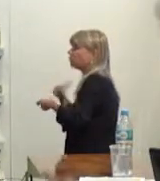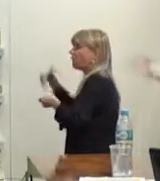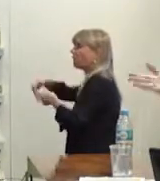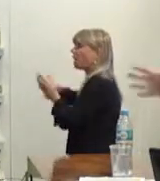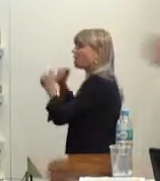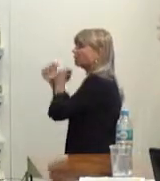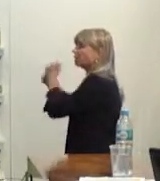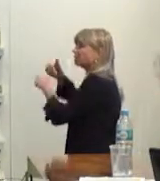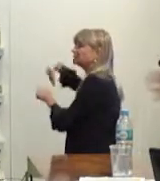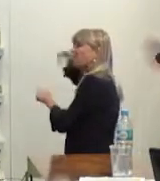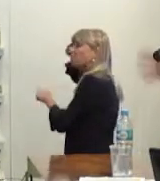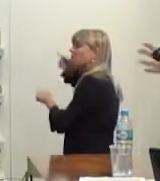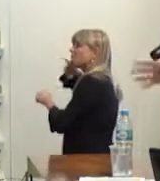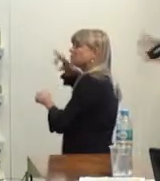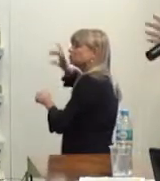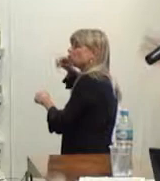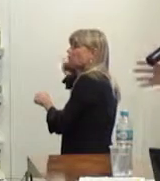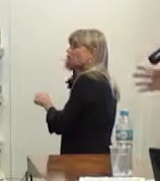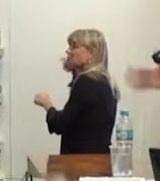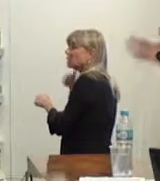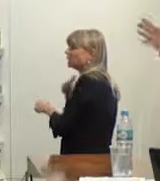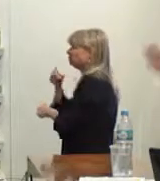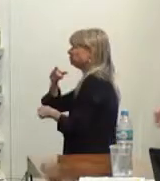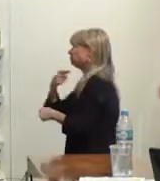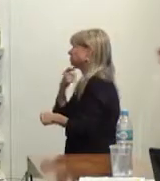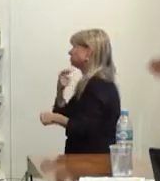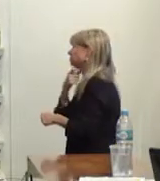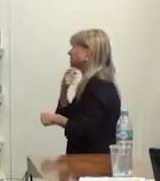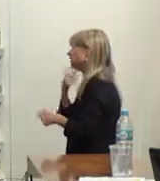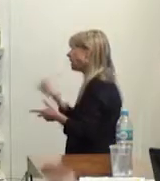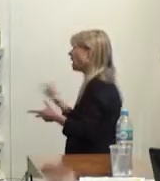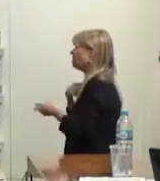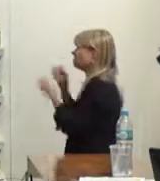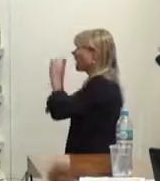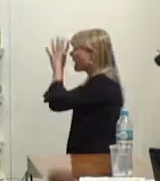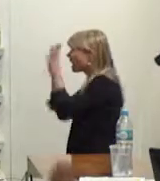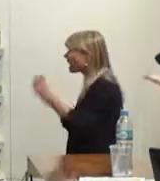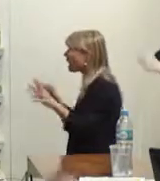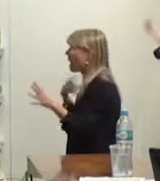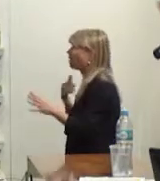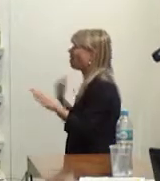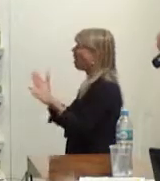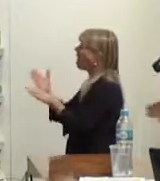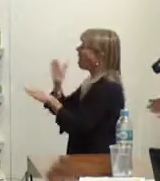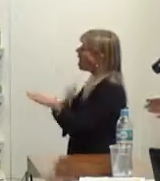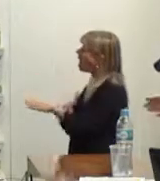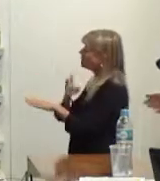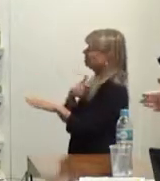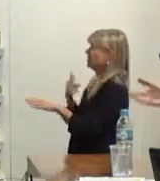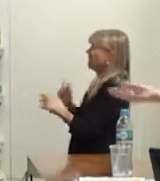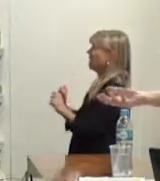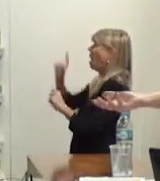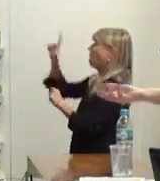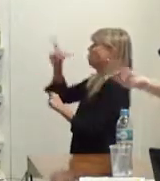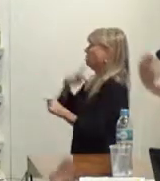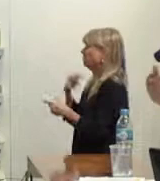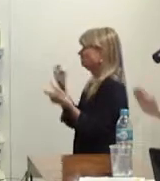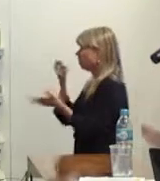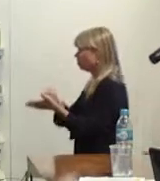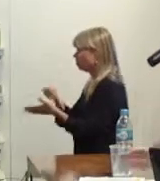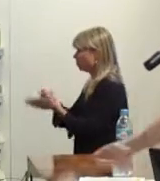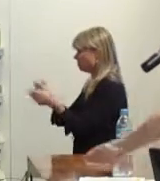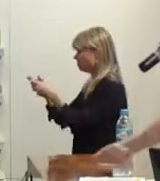nosotros pretendemos tratar de transparentar antes de que haya ningún aumento de tarifas, porque entendemos